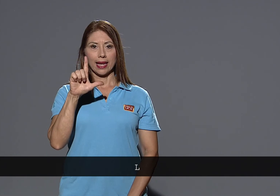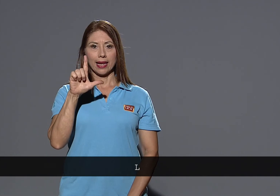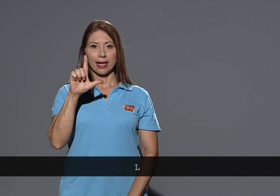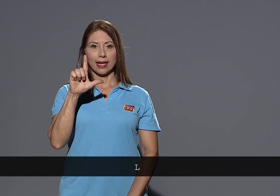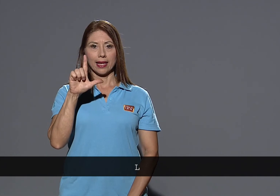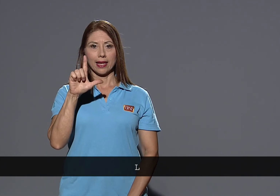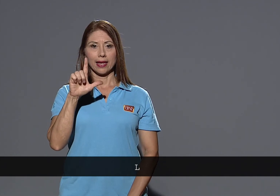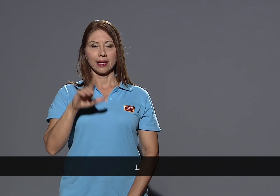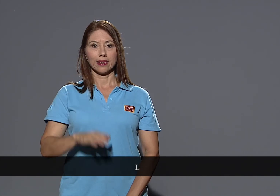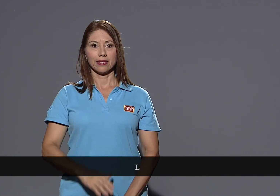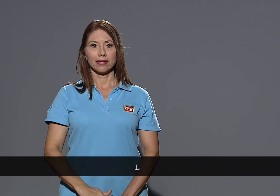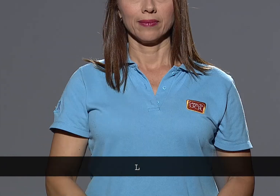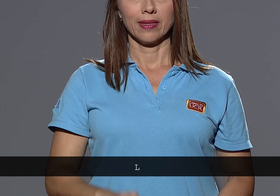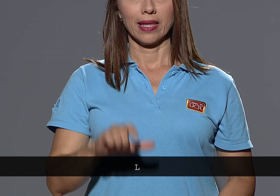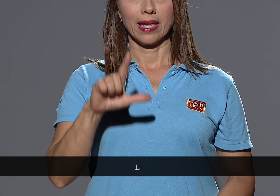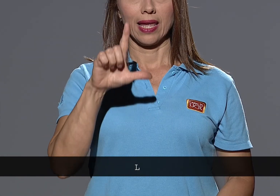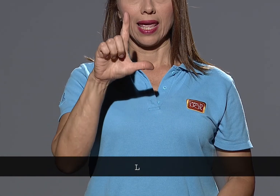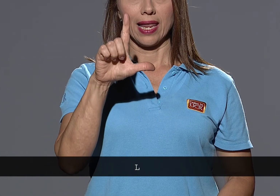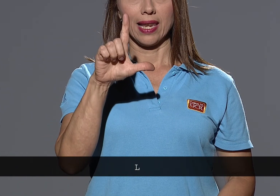L,